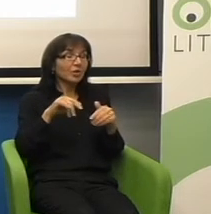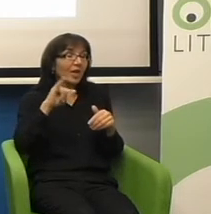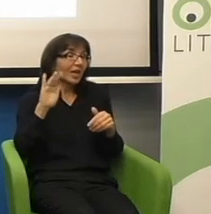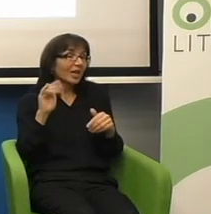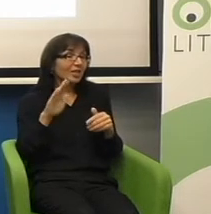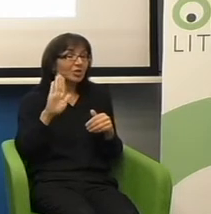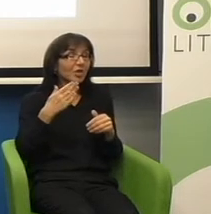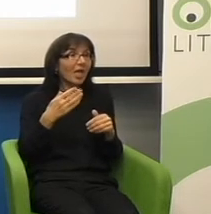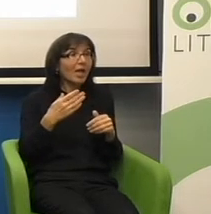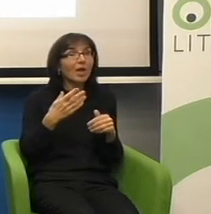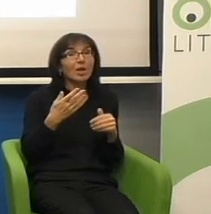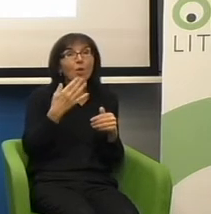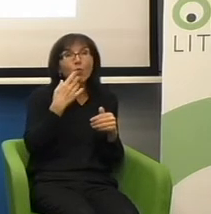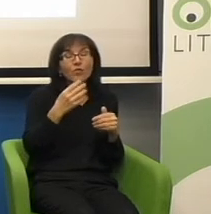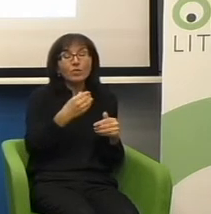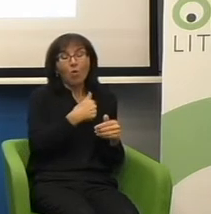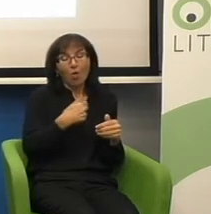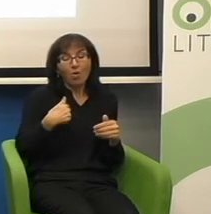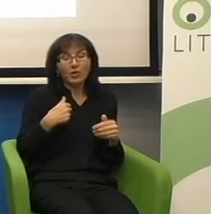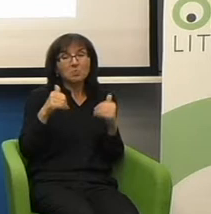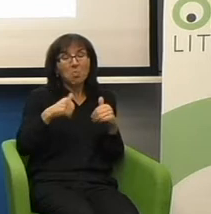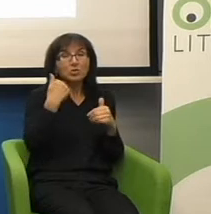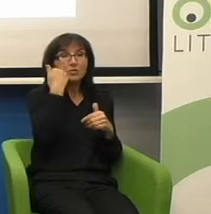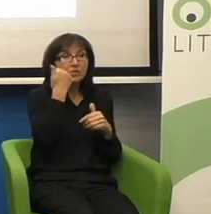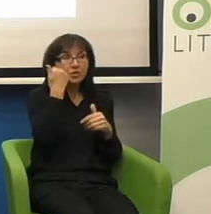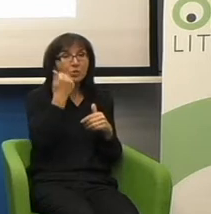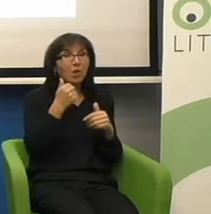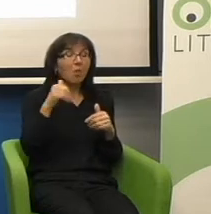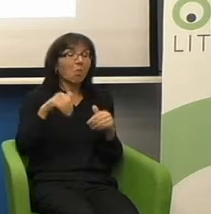Nie? Że ona się tego może wstydziła. Może